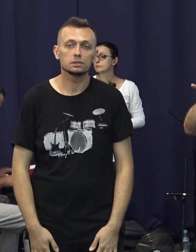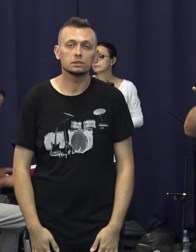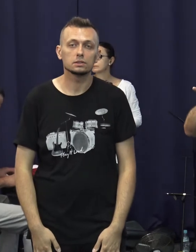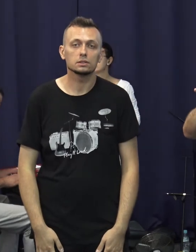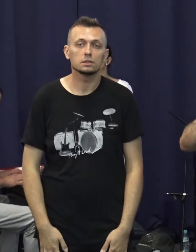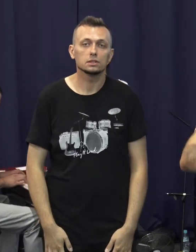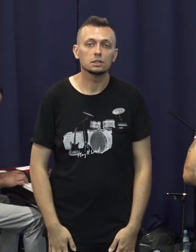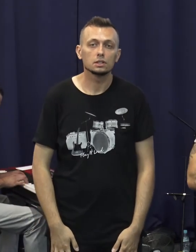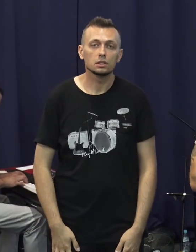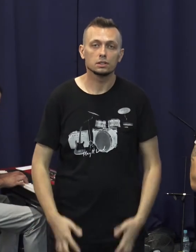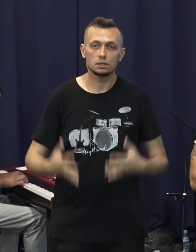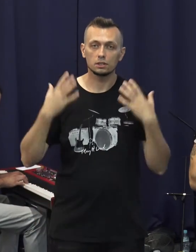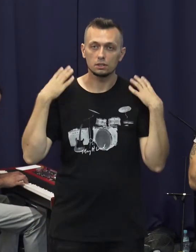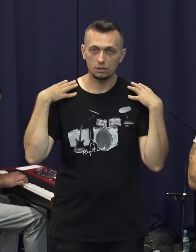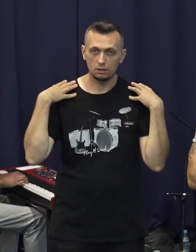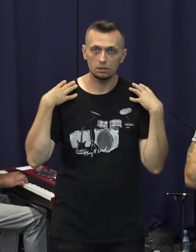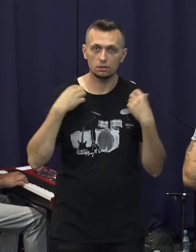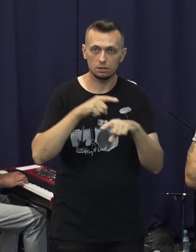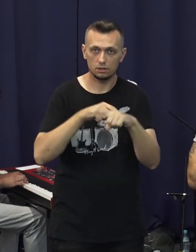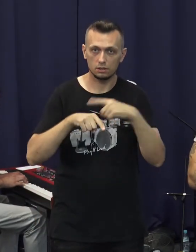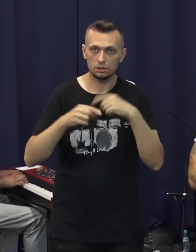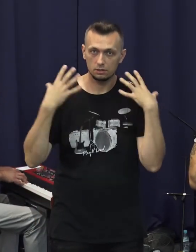położymy na ciebie ręce